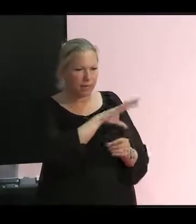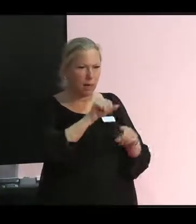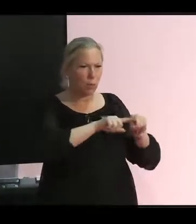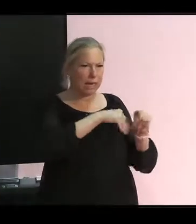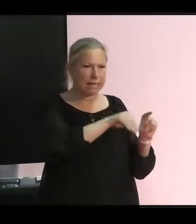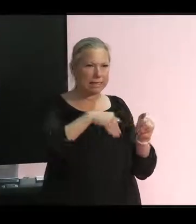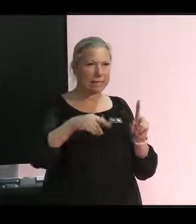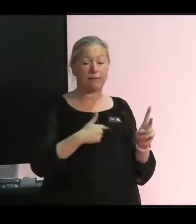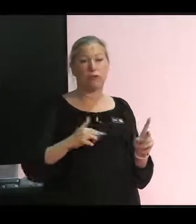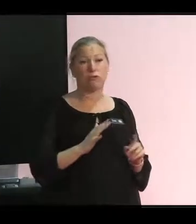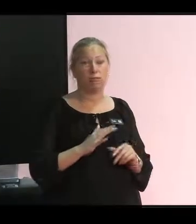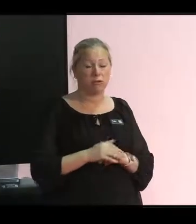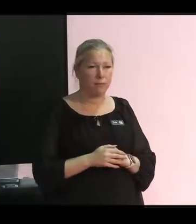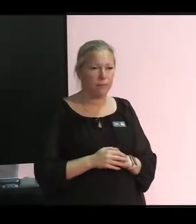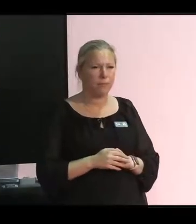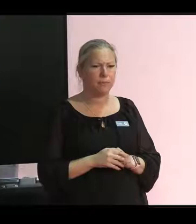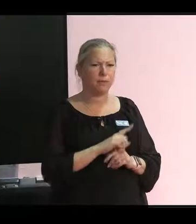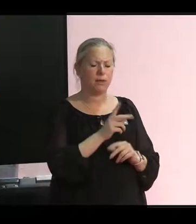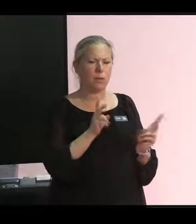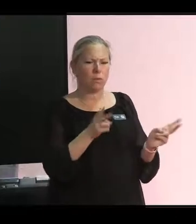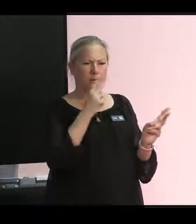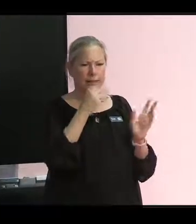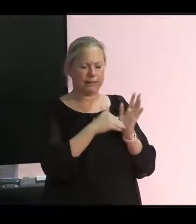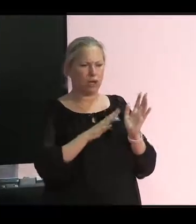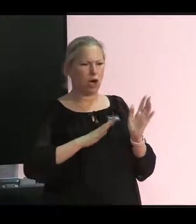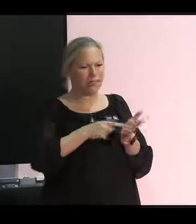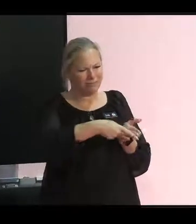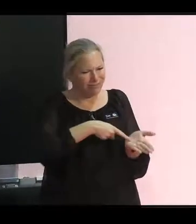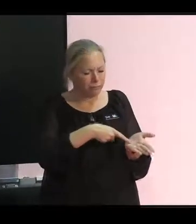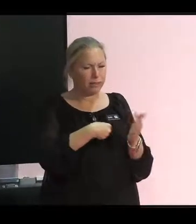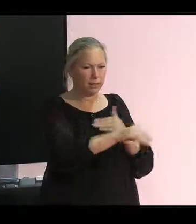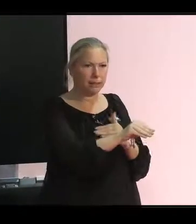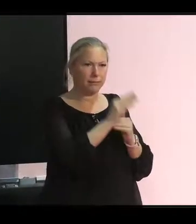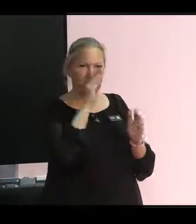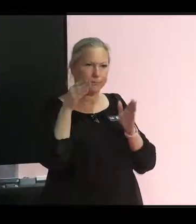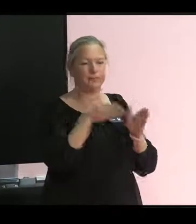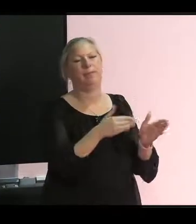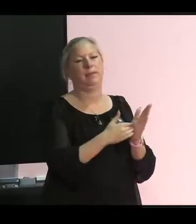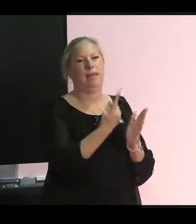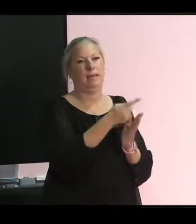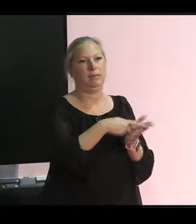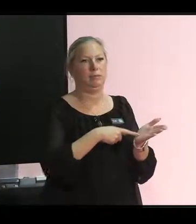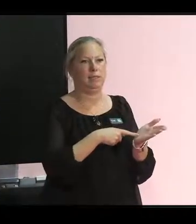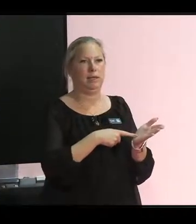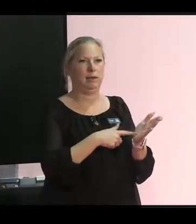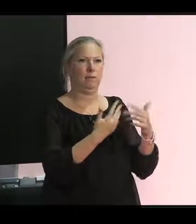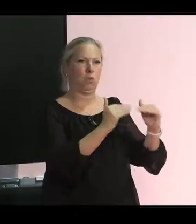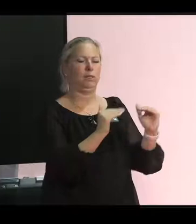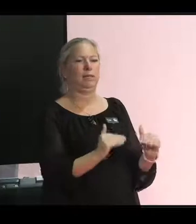som finns. Och sen har man också specifika insatser som riktar sig specifikt till personer med